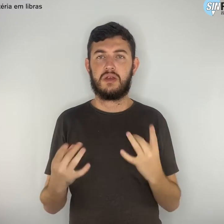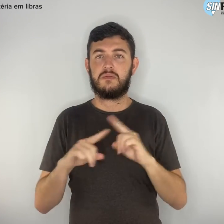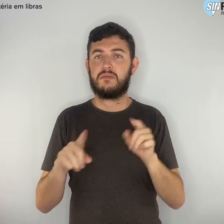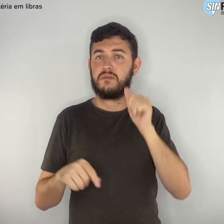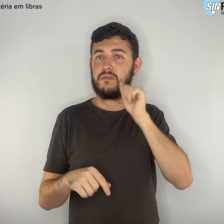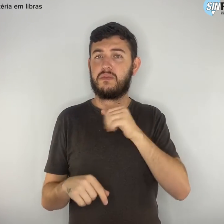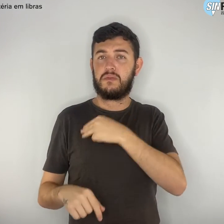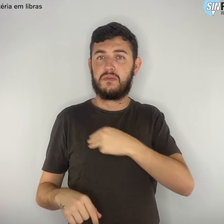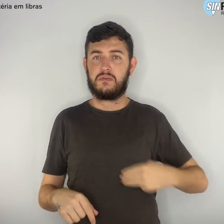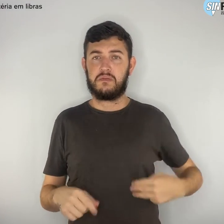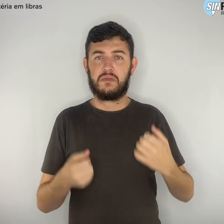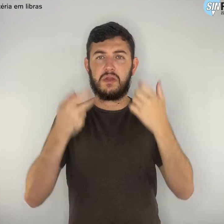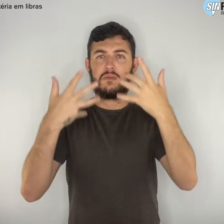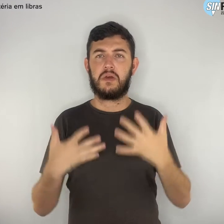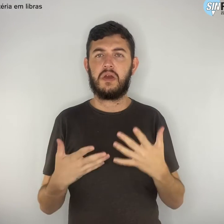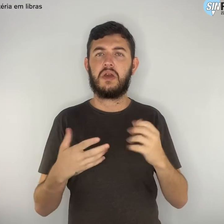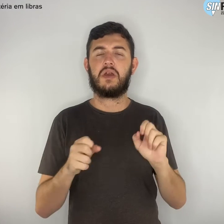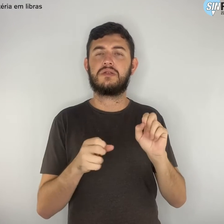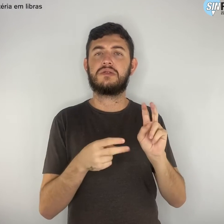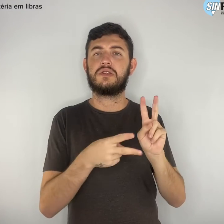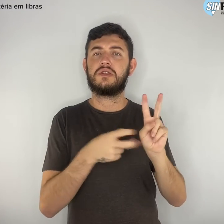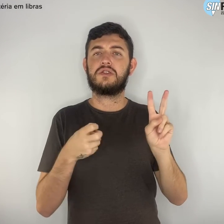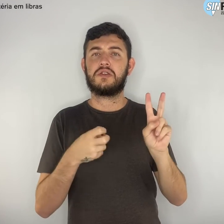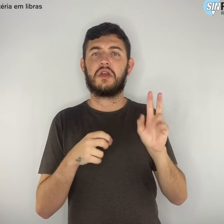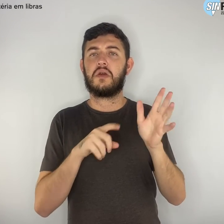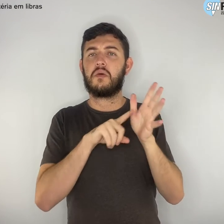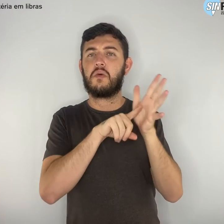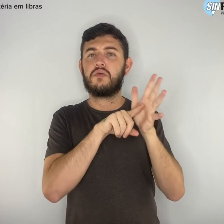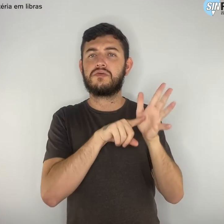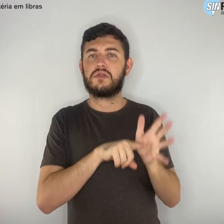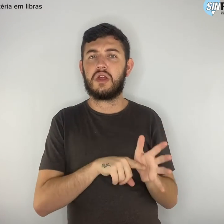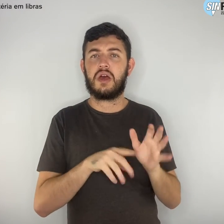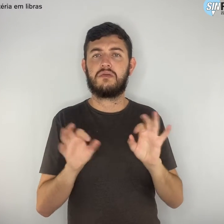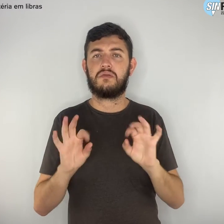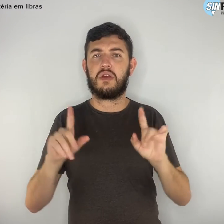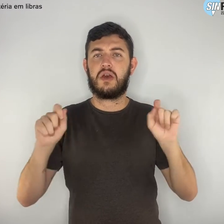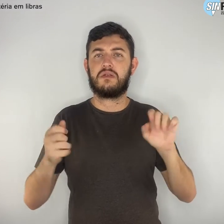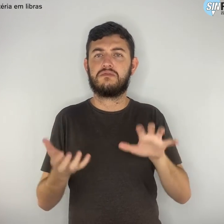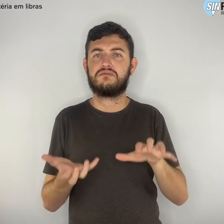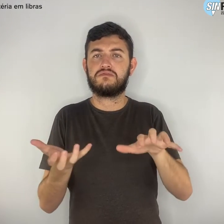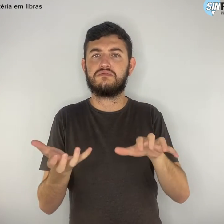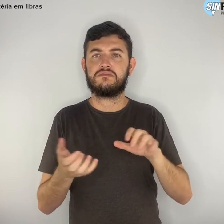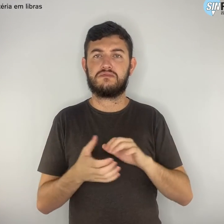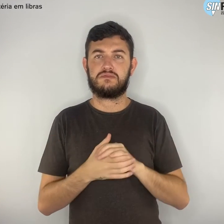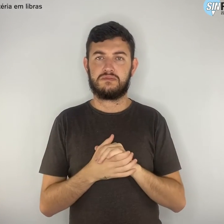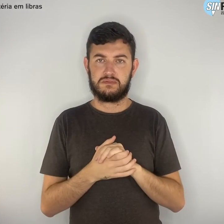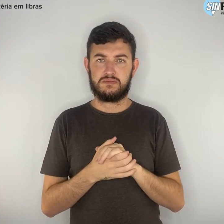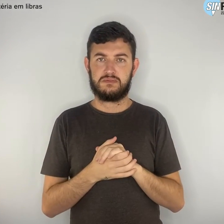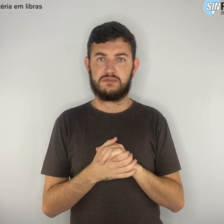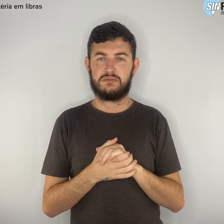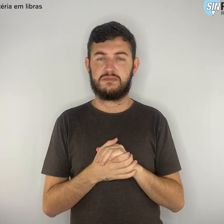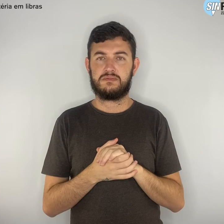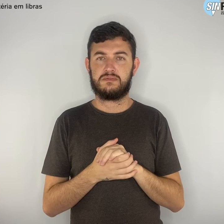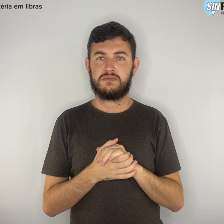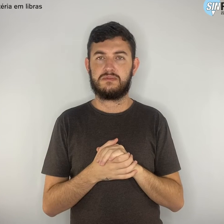indígenas não haviam sido consultados pelo Congresso Nacional. Além de abandonar as